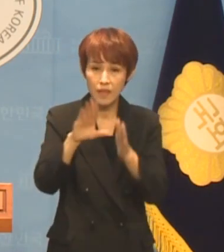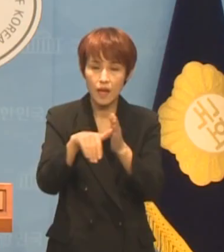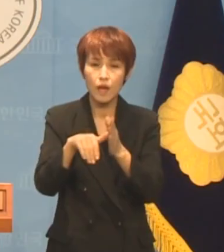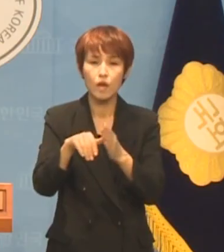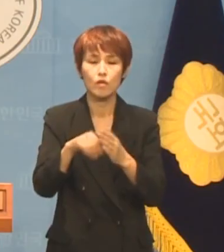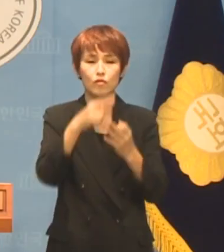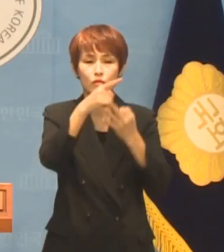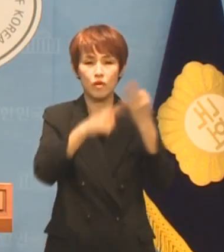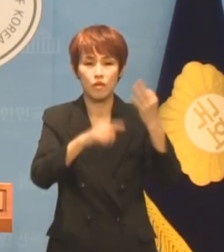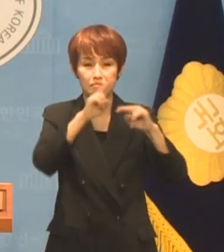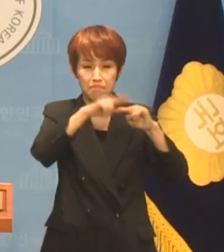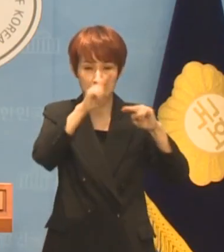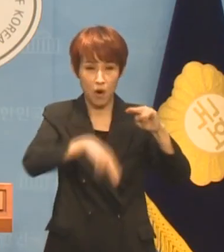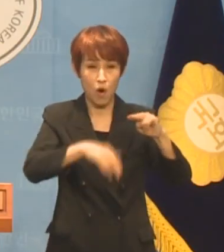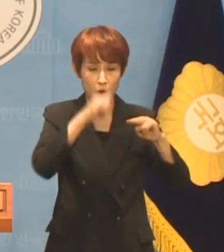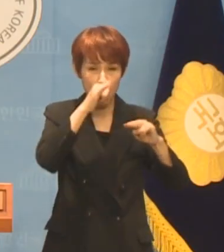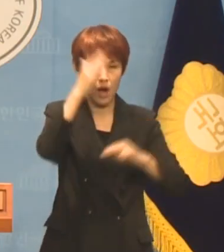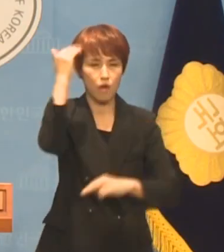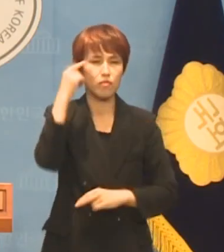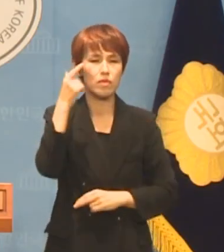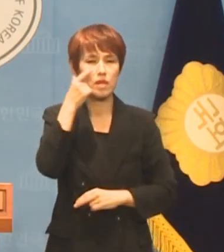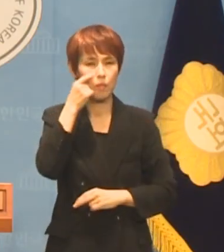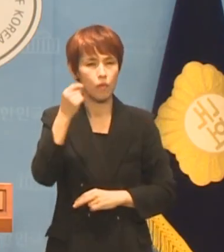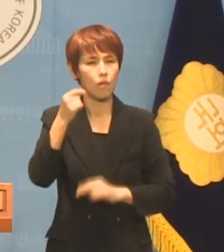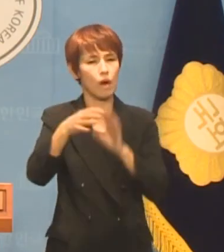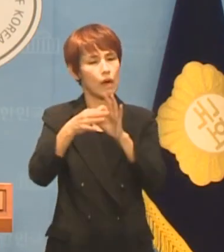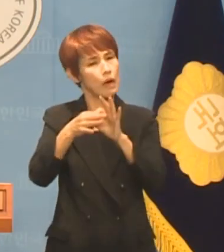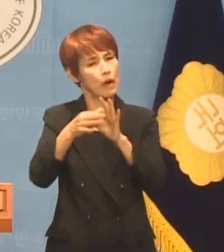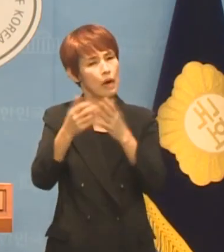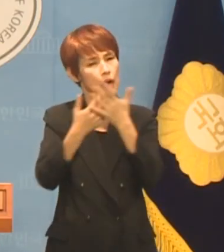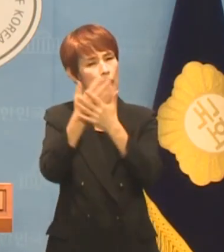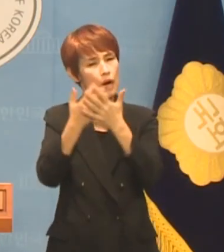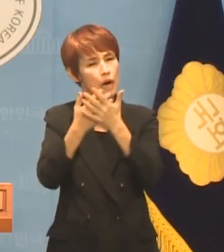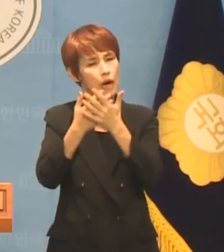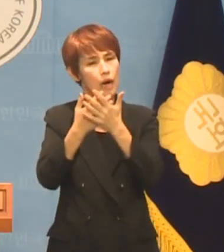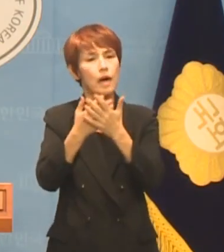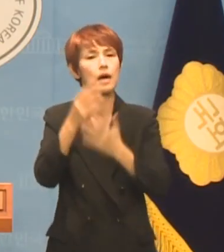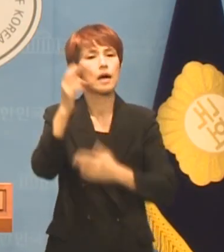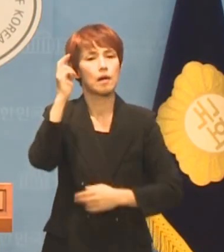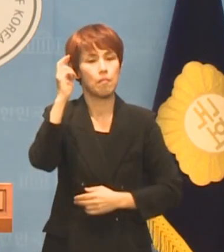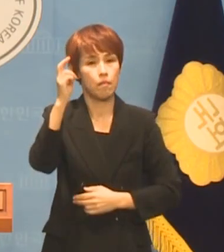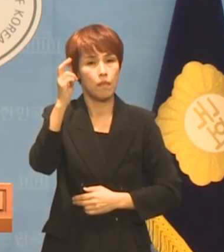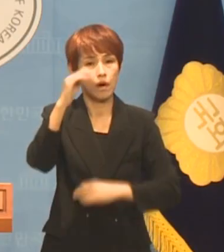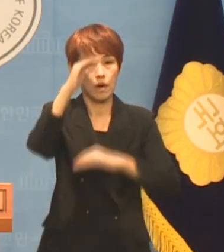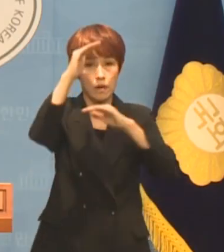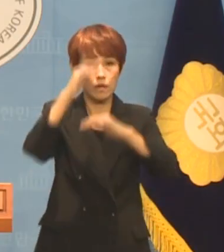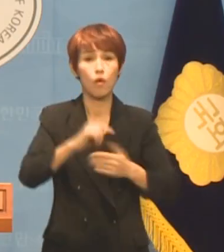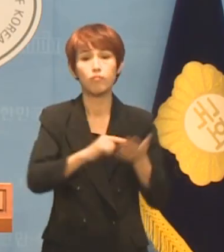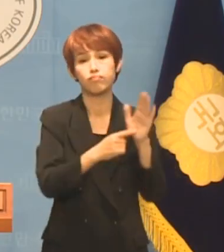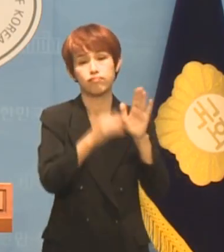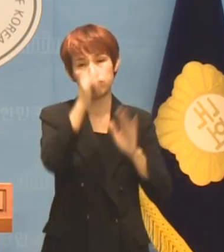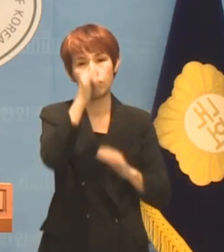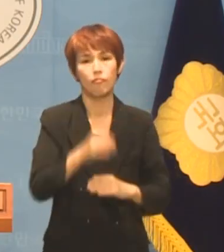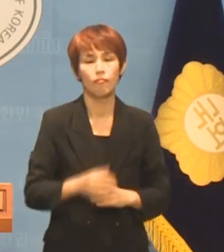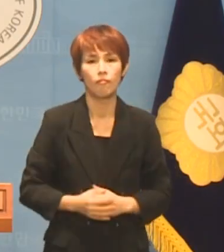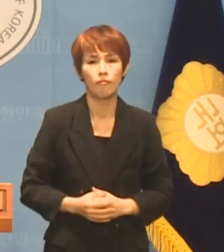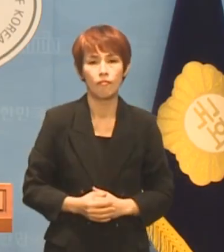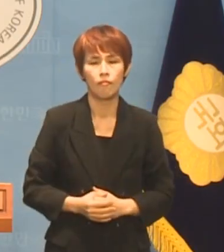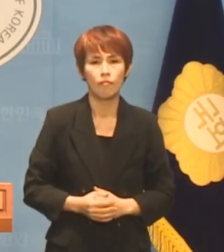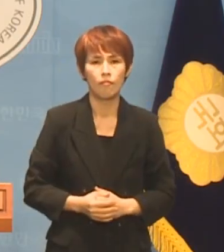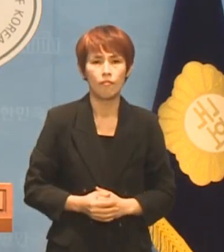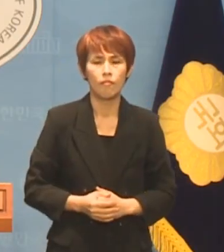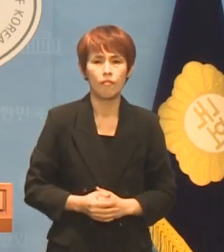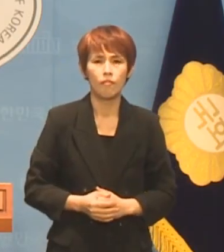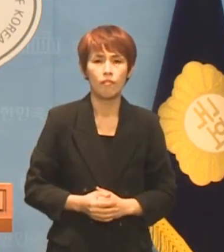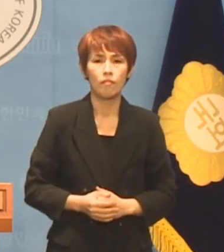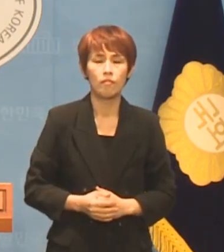퇴진까지 합쳐지면 한일 관계가 예측하기 더 어려워지지 않겠냐라는 전망을 주된 내용으로 하고 있습니다. 그러나